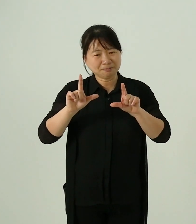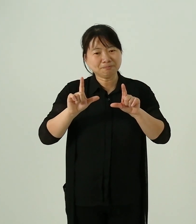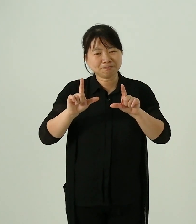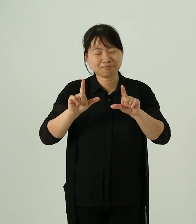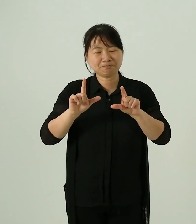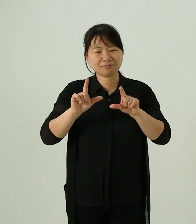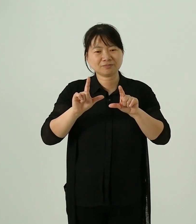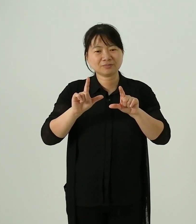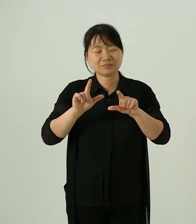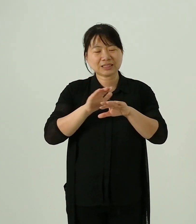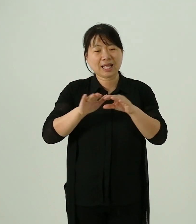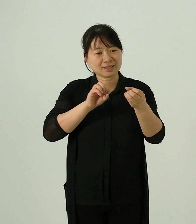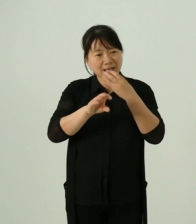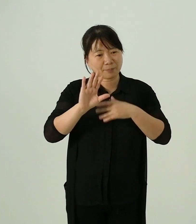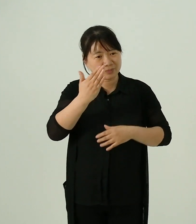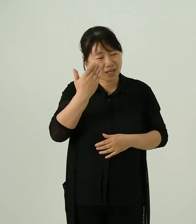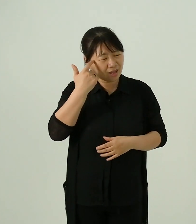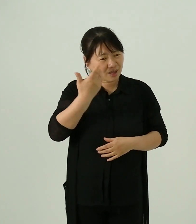하나님이 현실이어야죠.